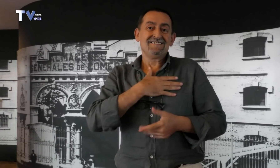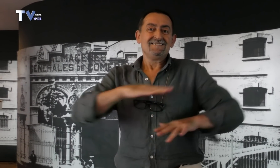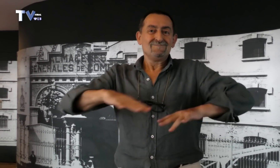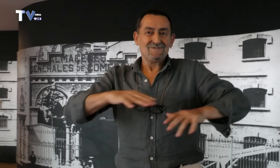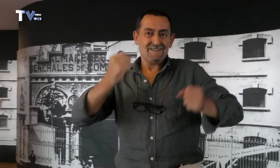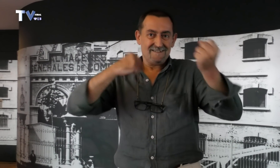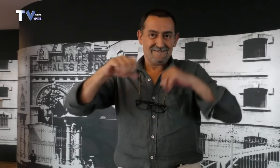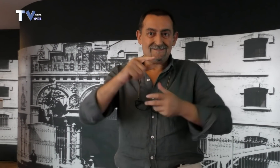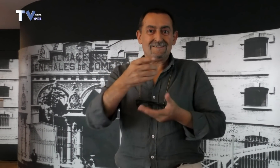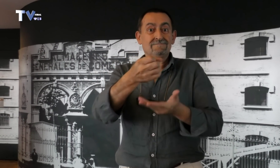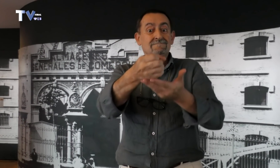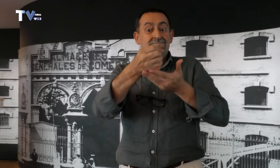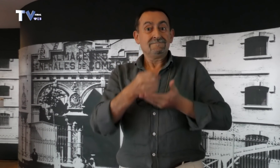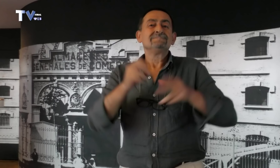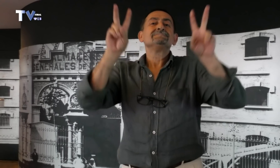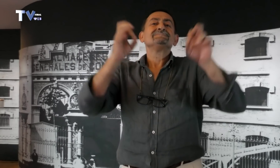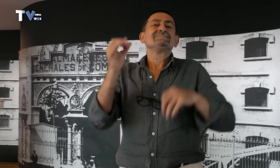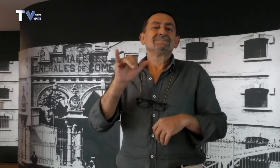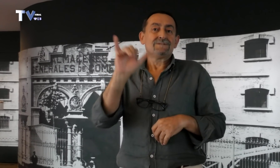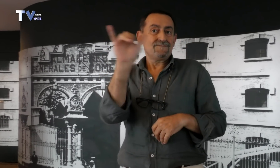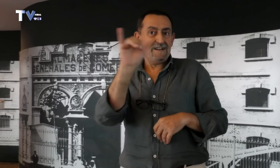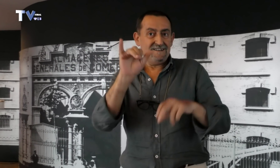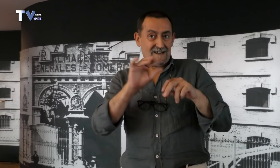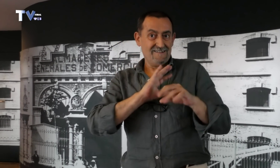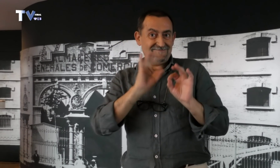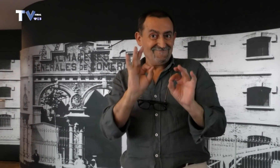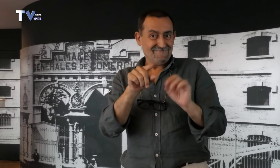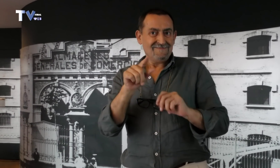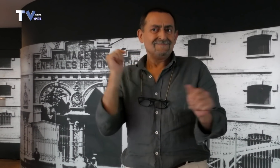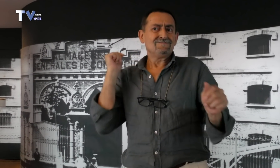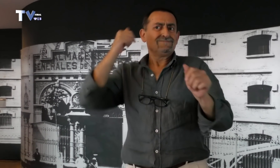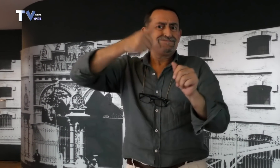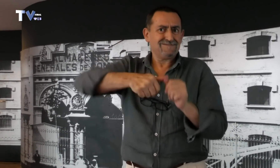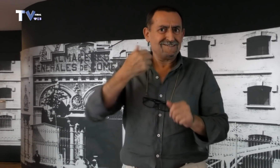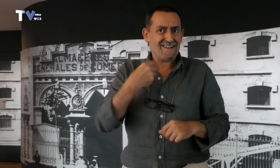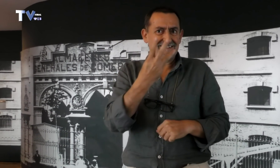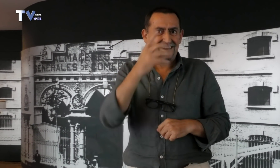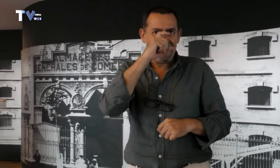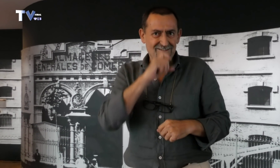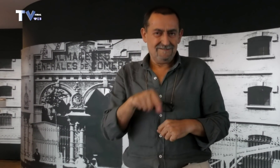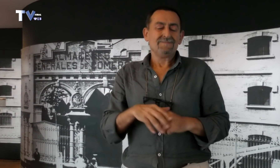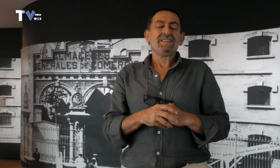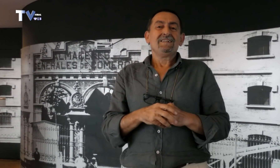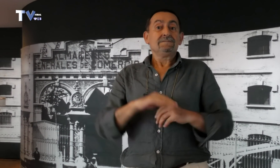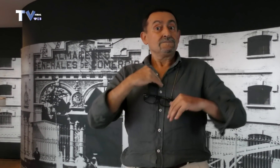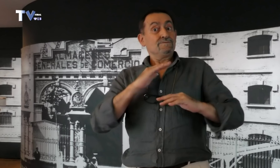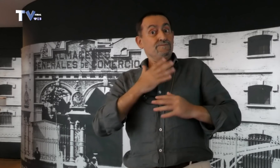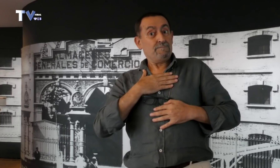guanyat el Premi Calafell, que me l'han entregat per la Bienal. i la Bienal ja porta 34 anys